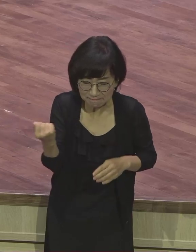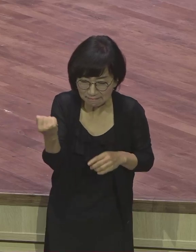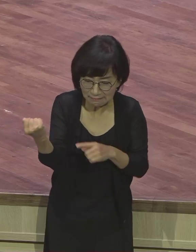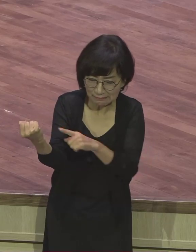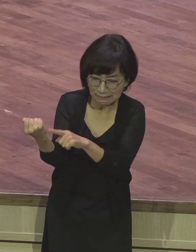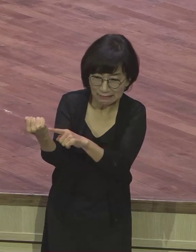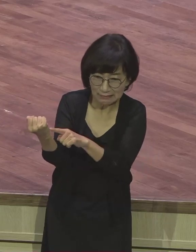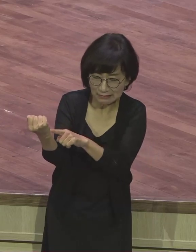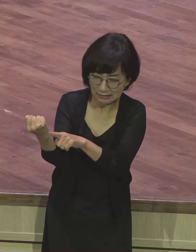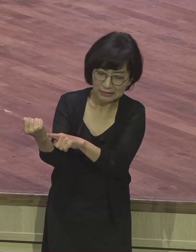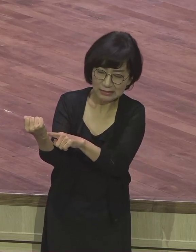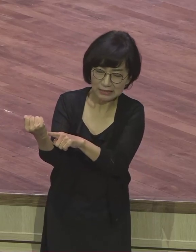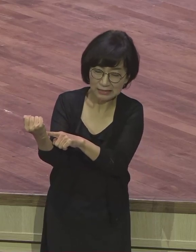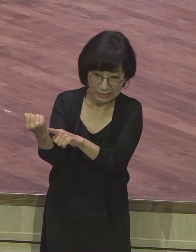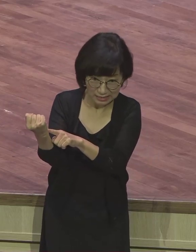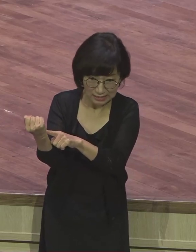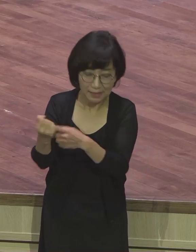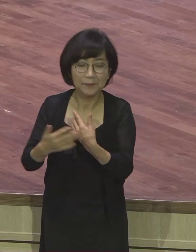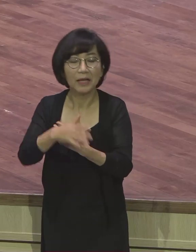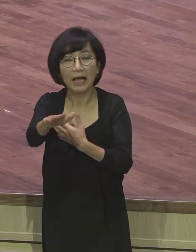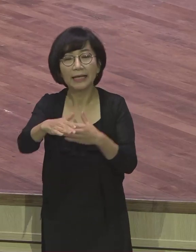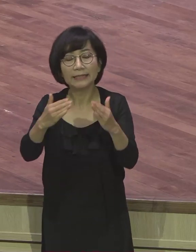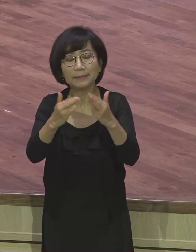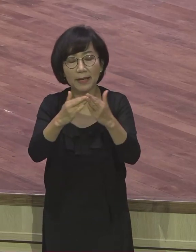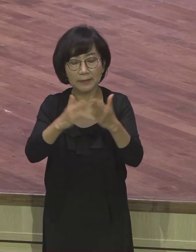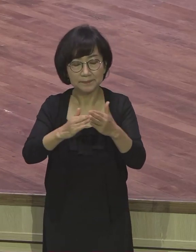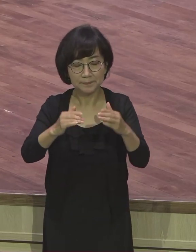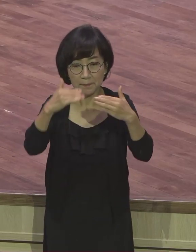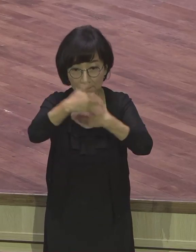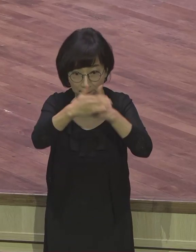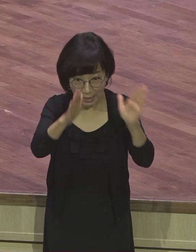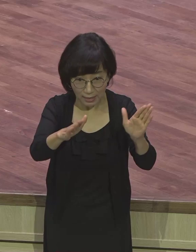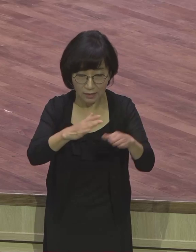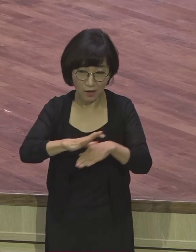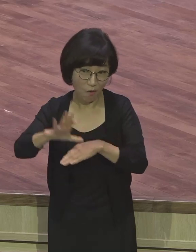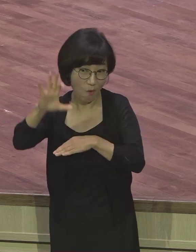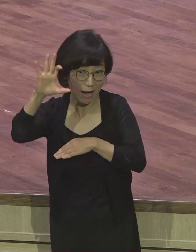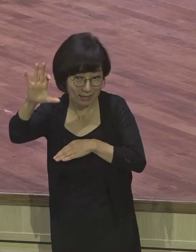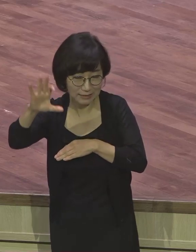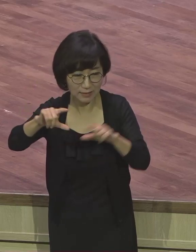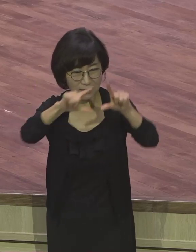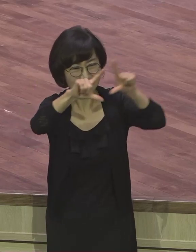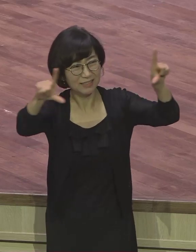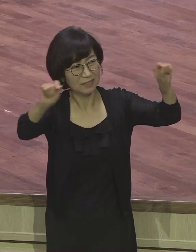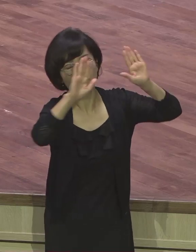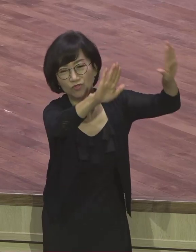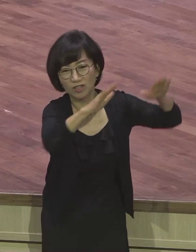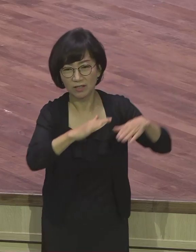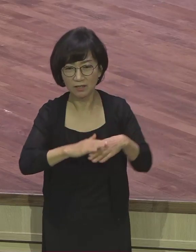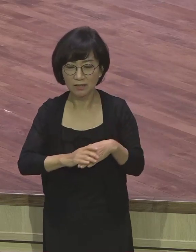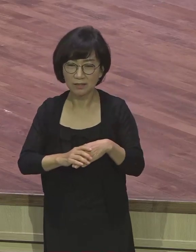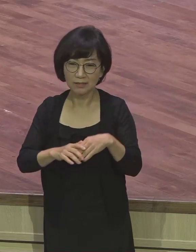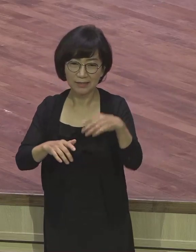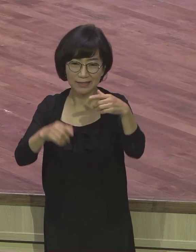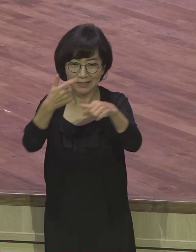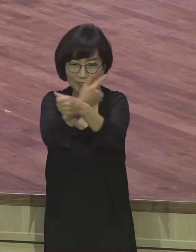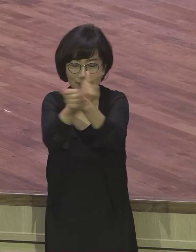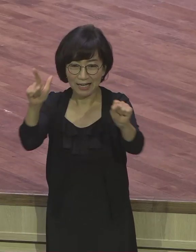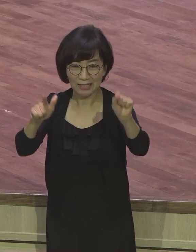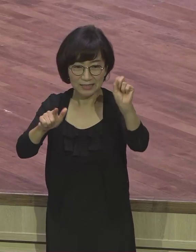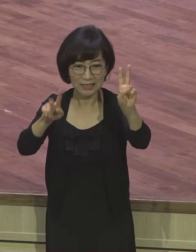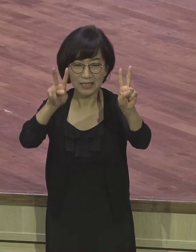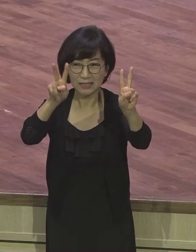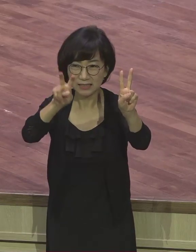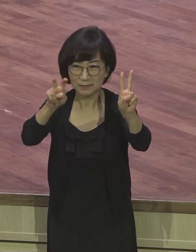갈라디아 2장 1절로 베개도 붙이고 화장실도 붙이고 거울에도 붙이고 읽으세요. 내가 그리스도와 함께 십자가에 못